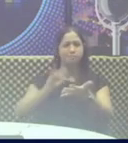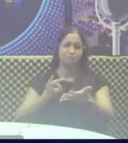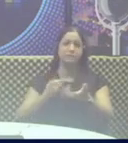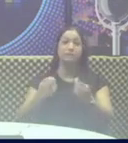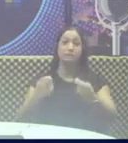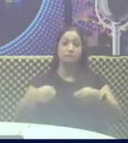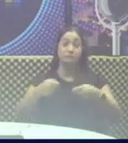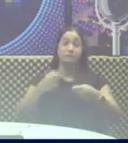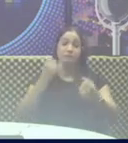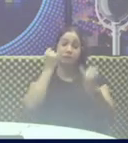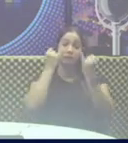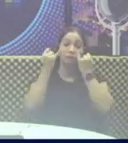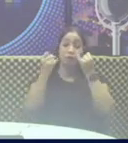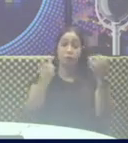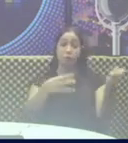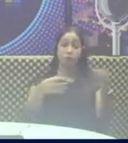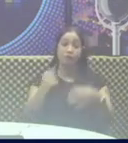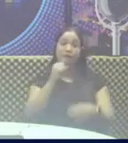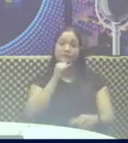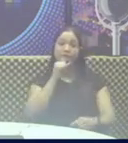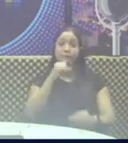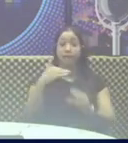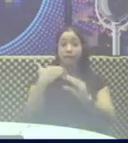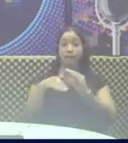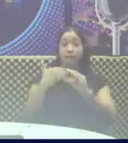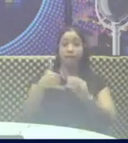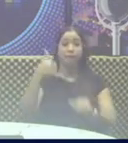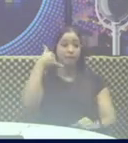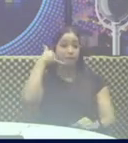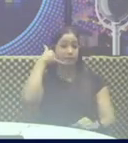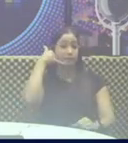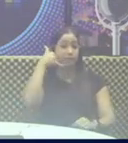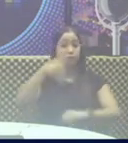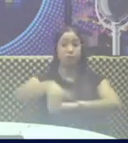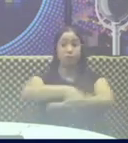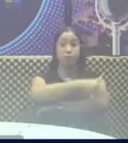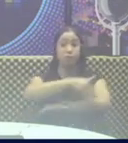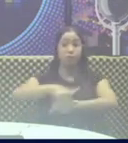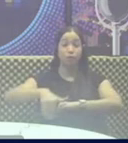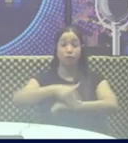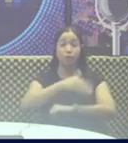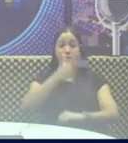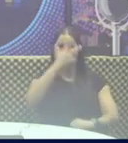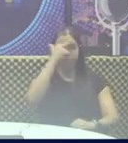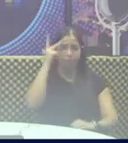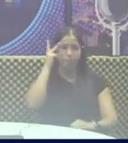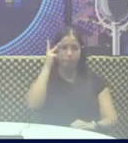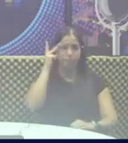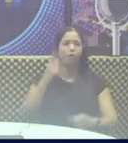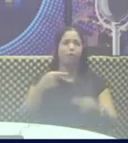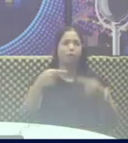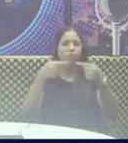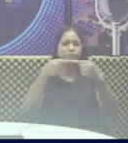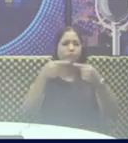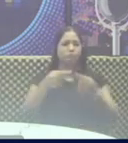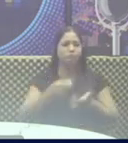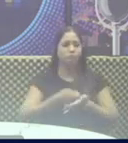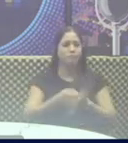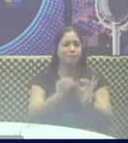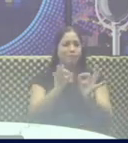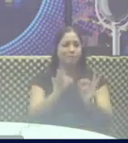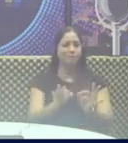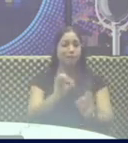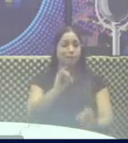ser fornecidas informações atualizadas, como e-mail, telefone e endereço. Contribuintes adimplentes que aderirem ao